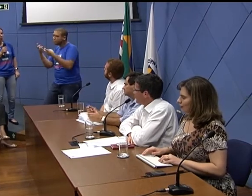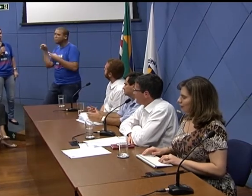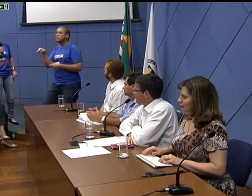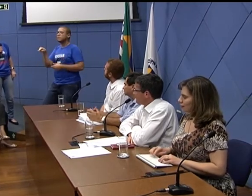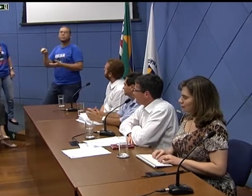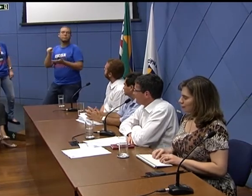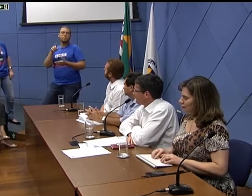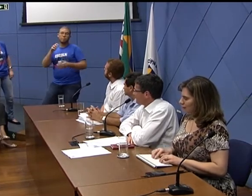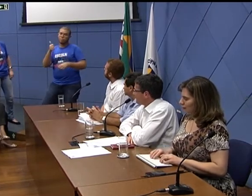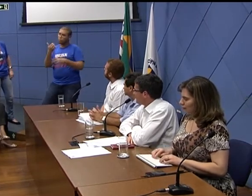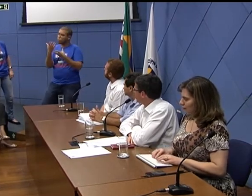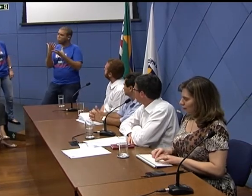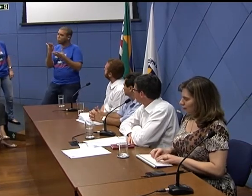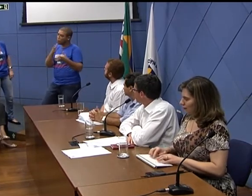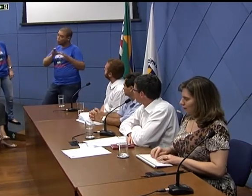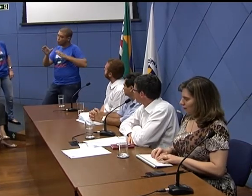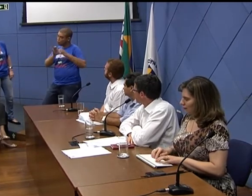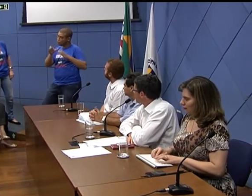Escola Polo.